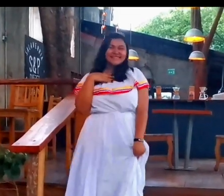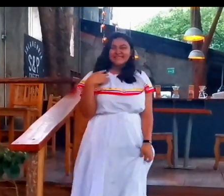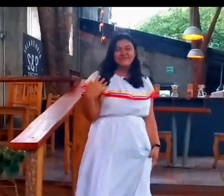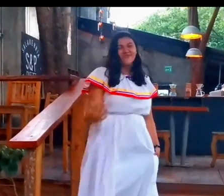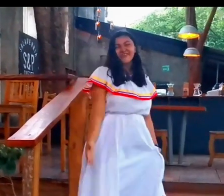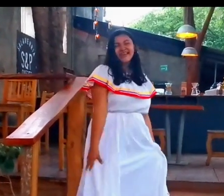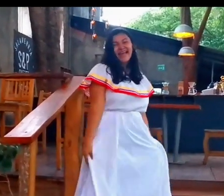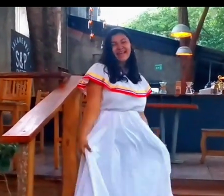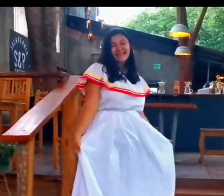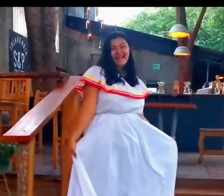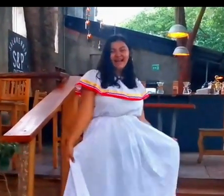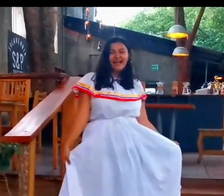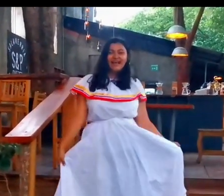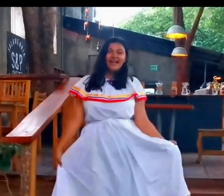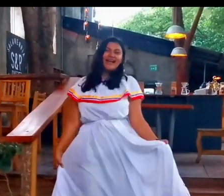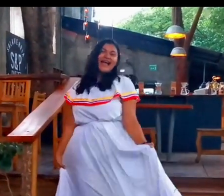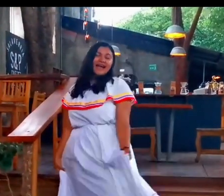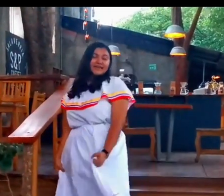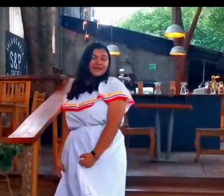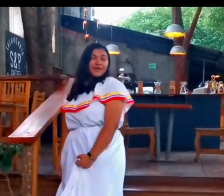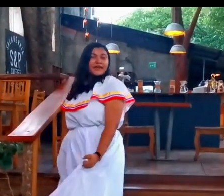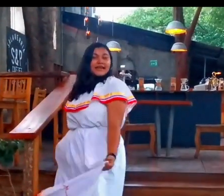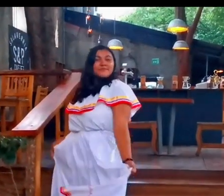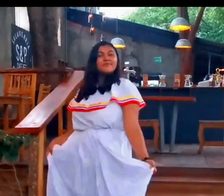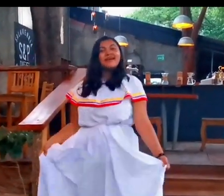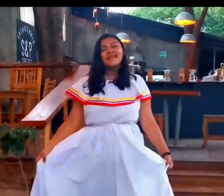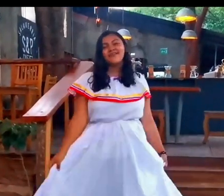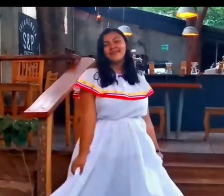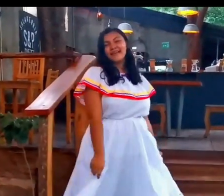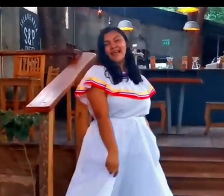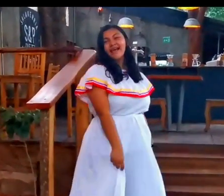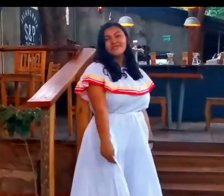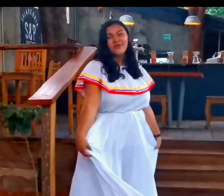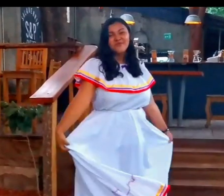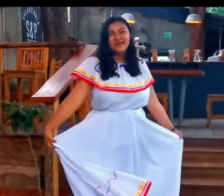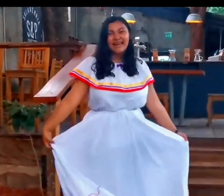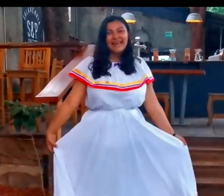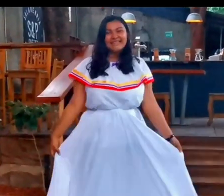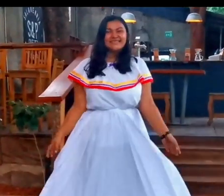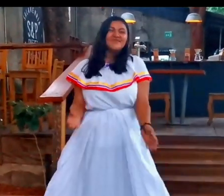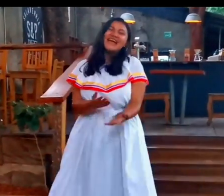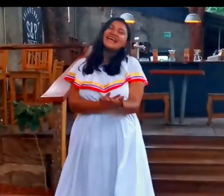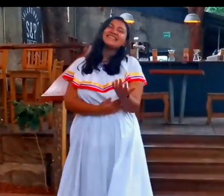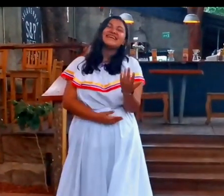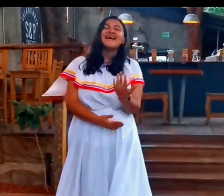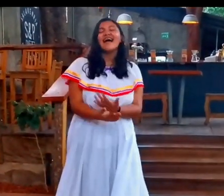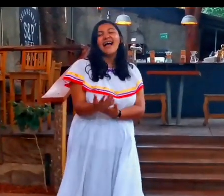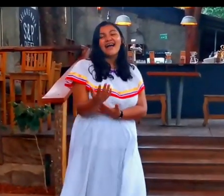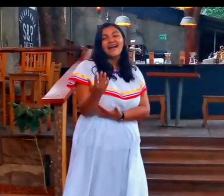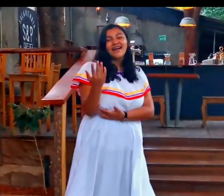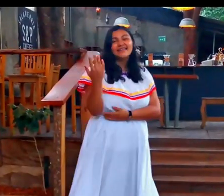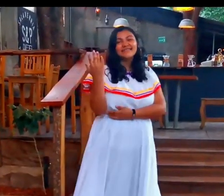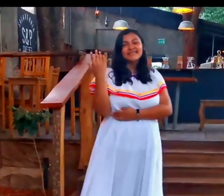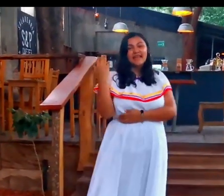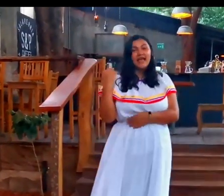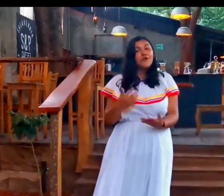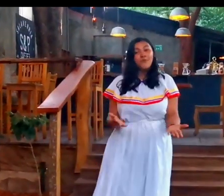vez muriera. Río Lempa recorriéndome en las venas. Como